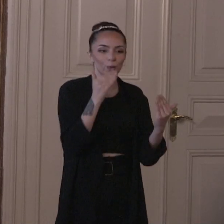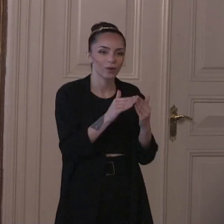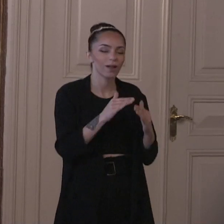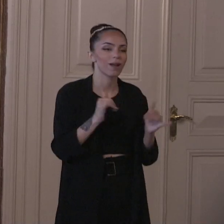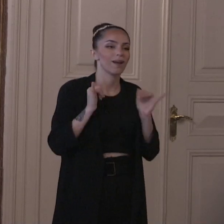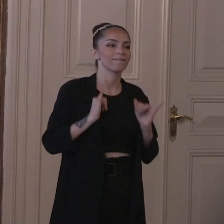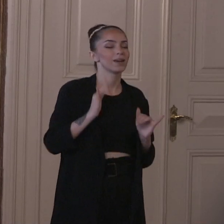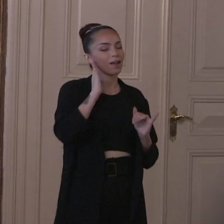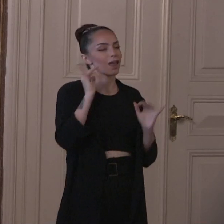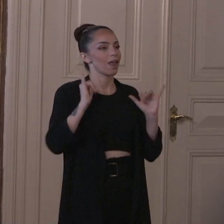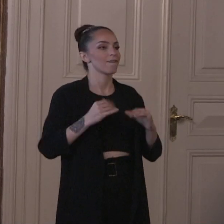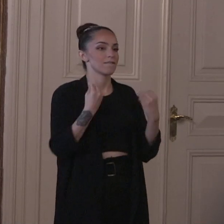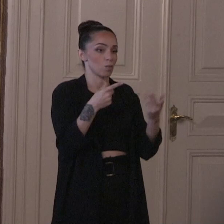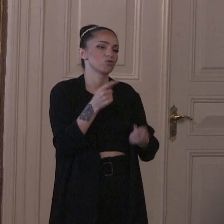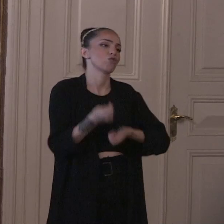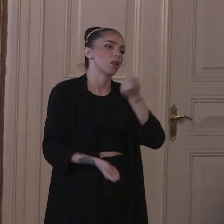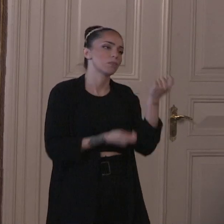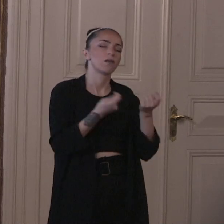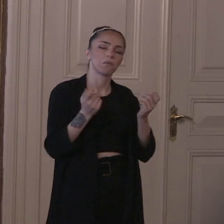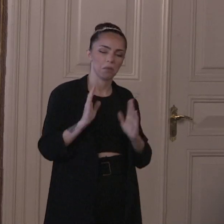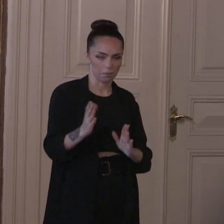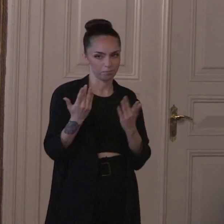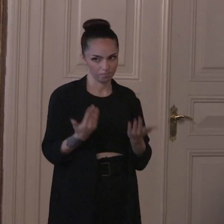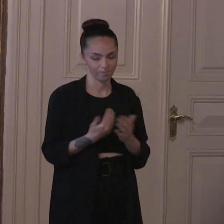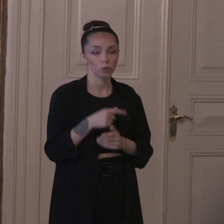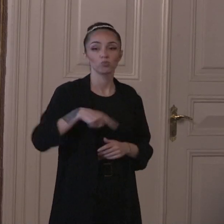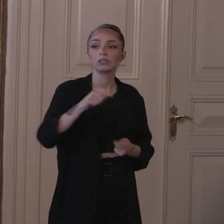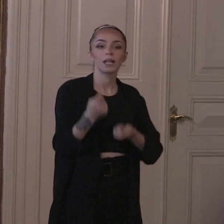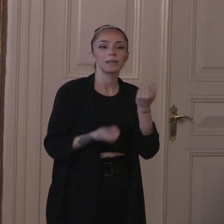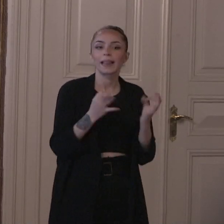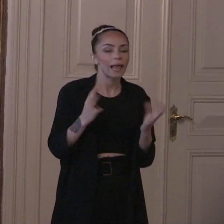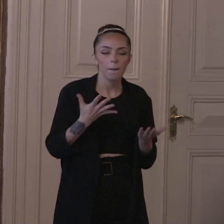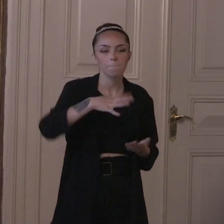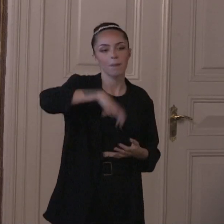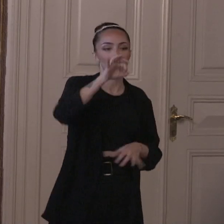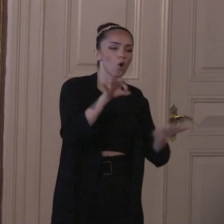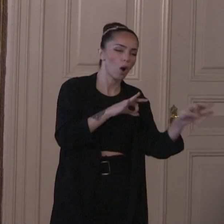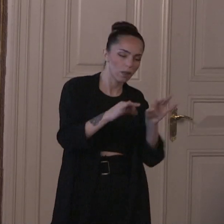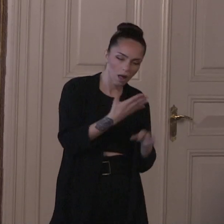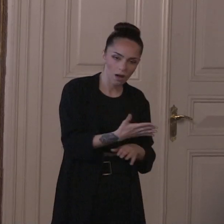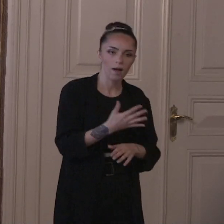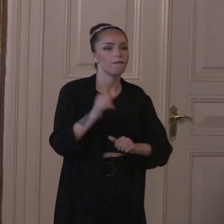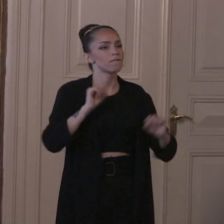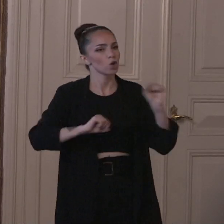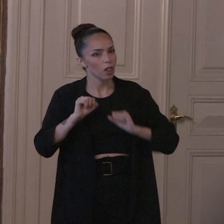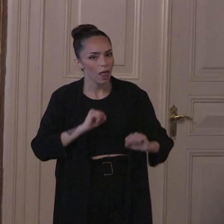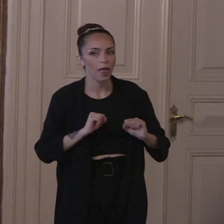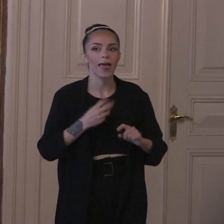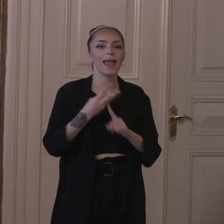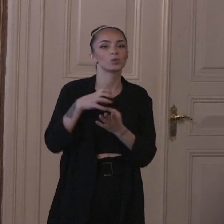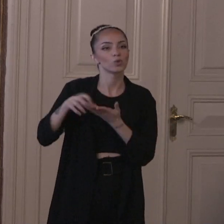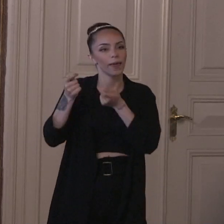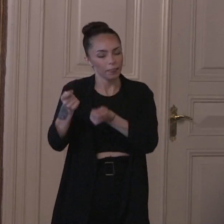yönelik çalışmalarını sürdürmektedir. Bu çalışmalar merkezin koordinesi ve fakülte, enstitü ve yüksek